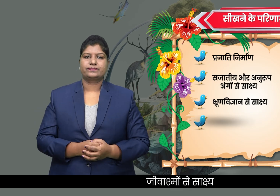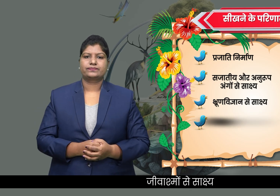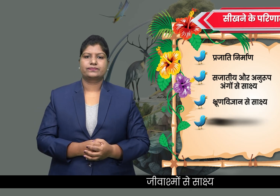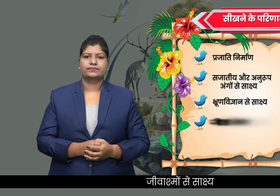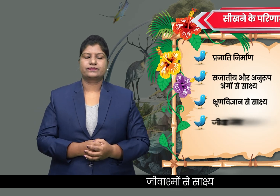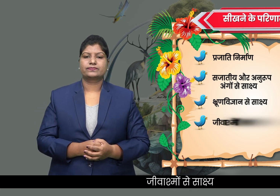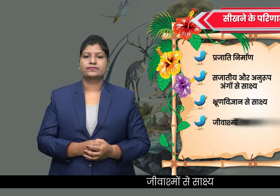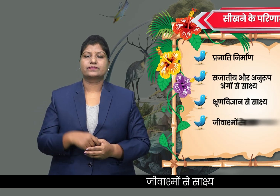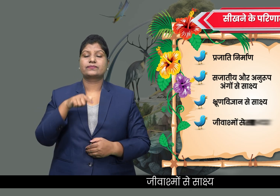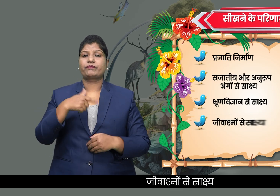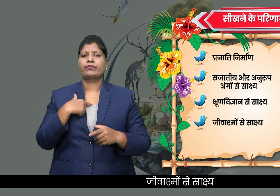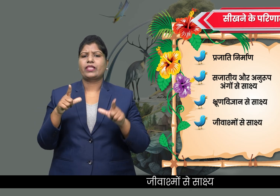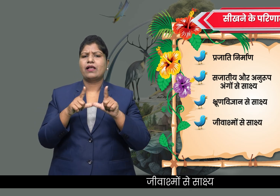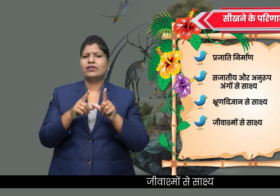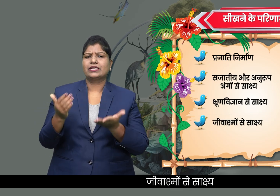जीवाश्मों से साक्ष्य,